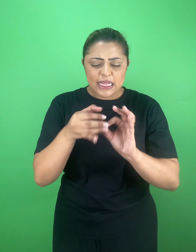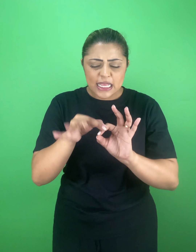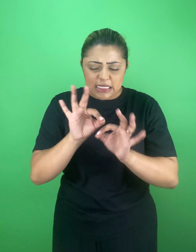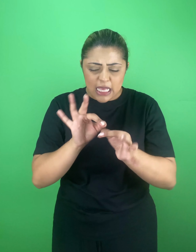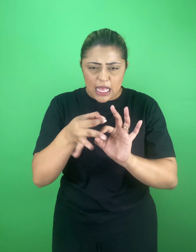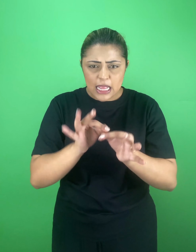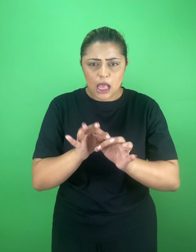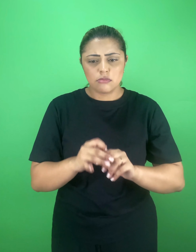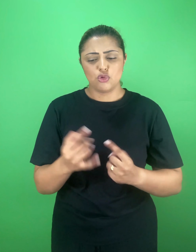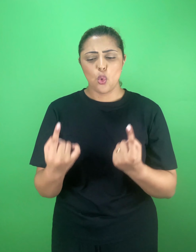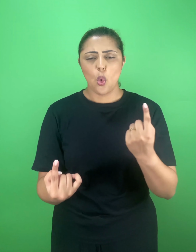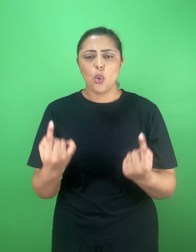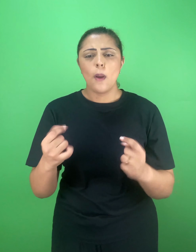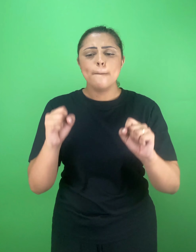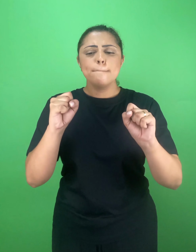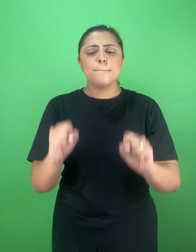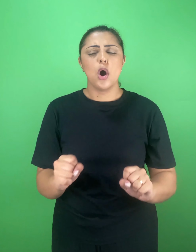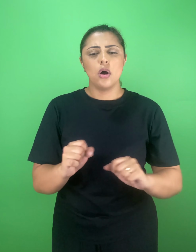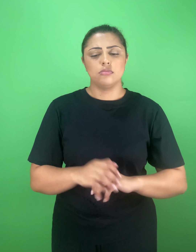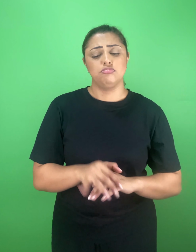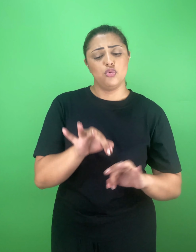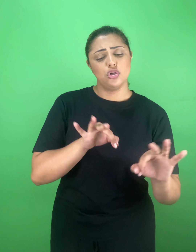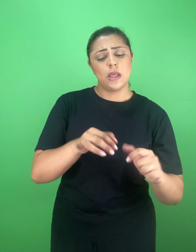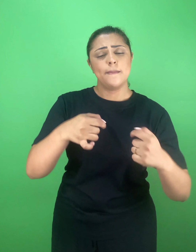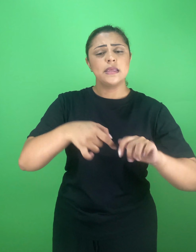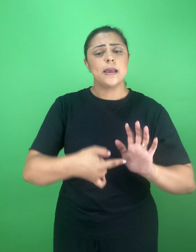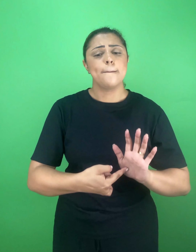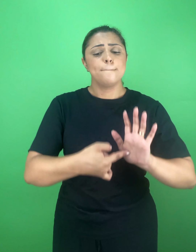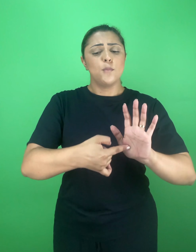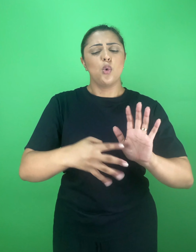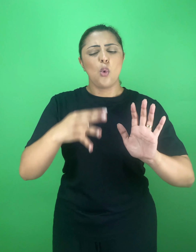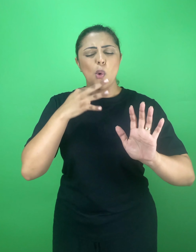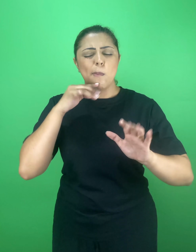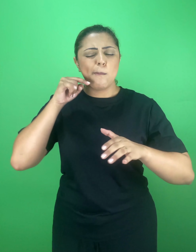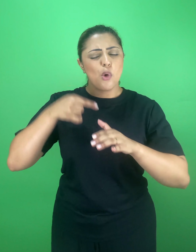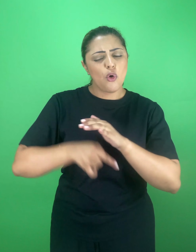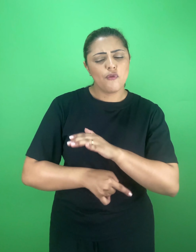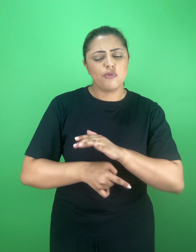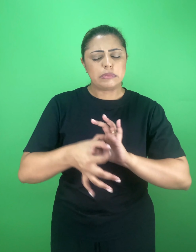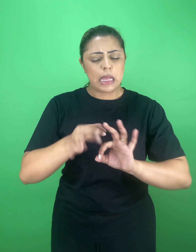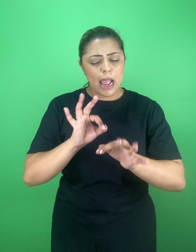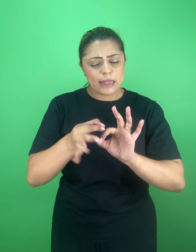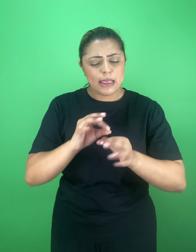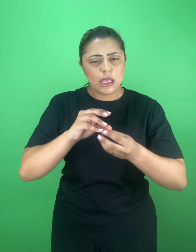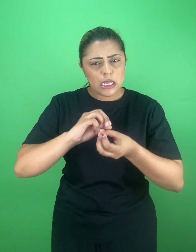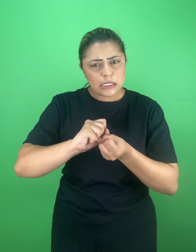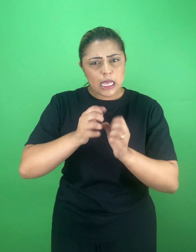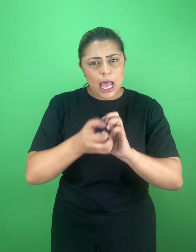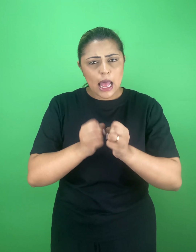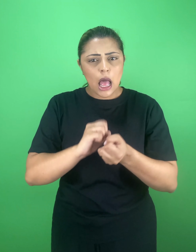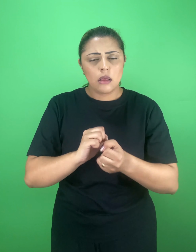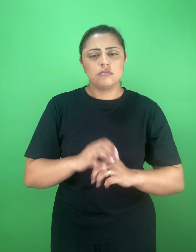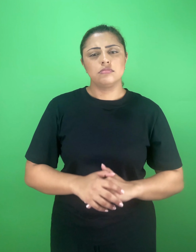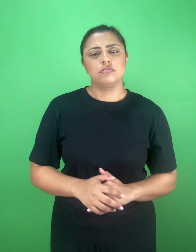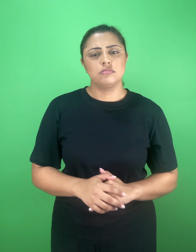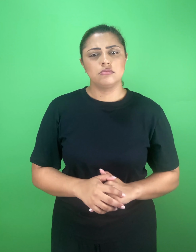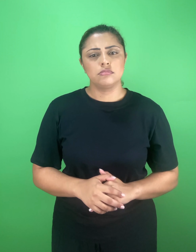concorrer nesta categoria projetos que demonstrem predominância na área de artesanato Que compreende a produção artesanal de objetos,